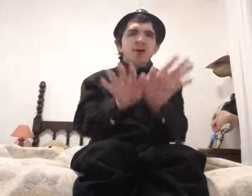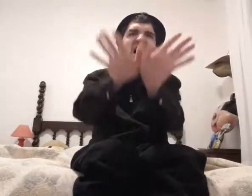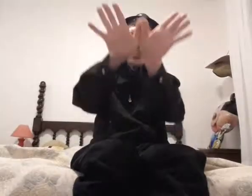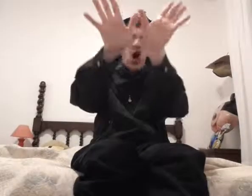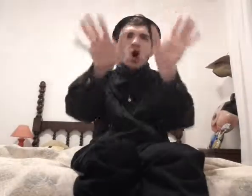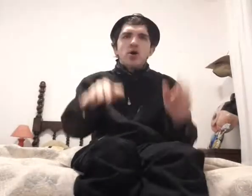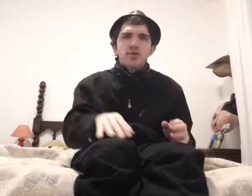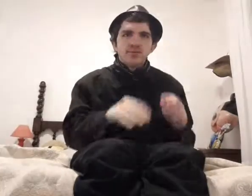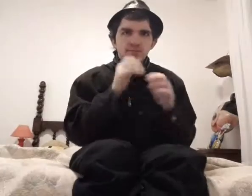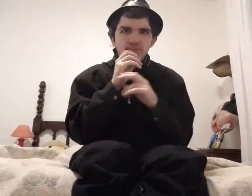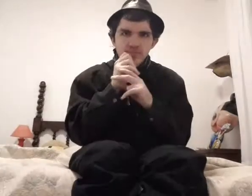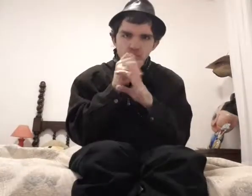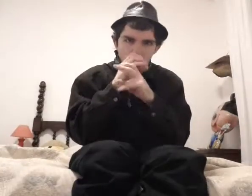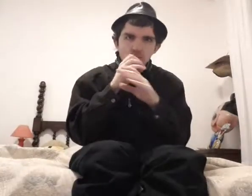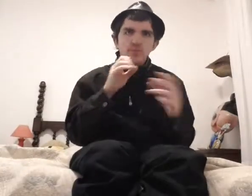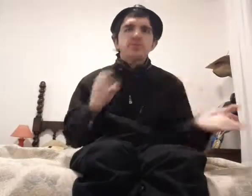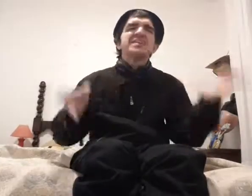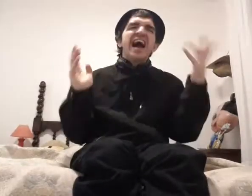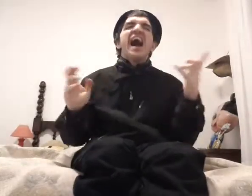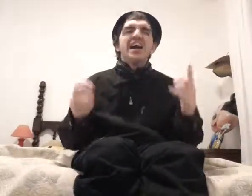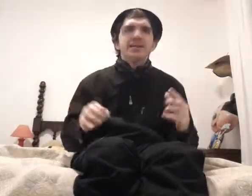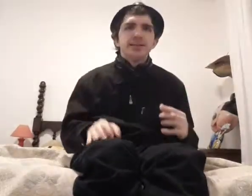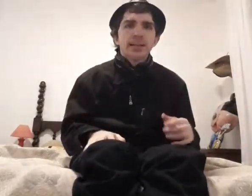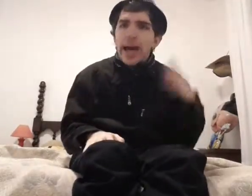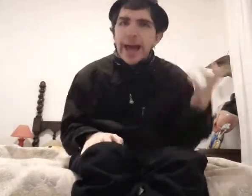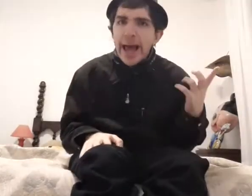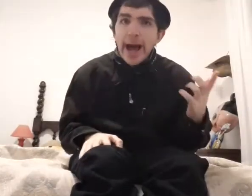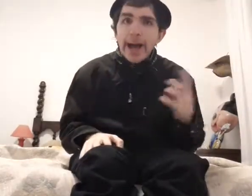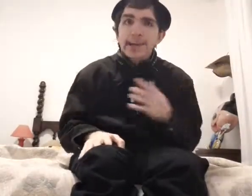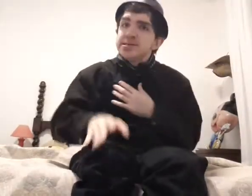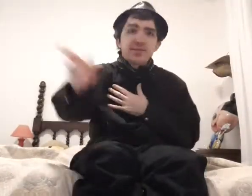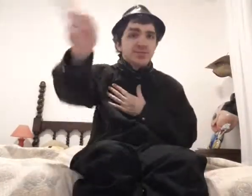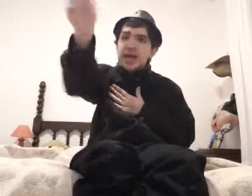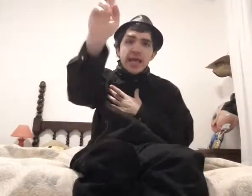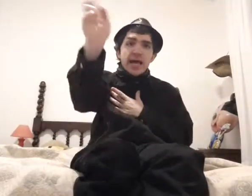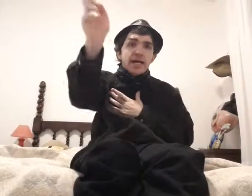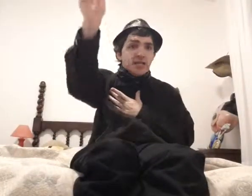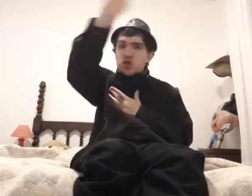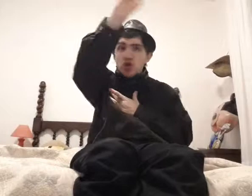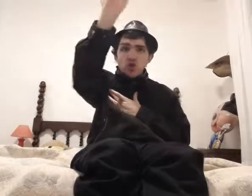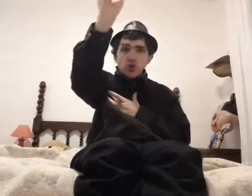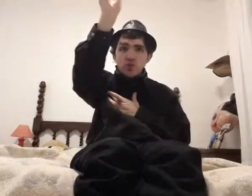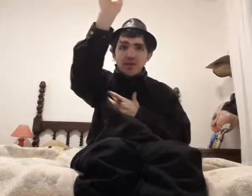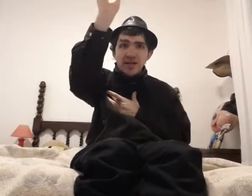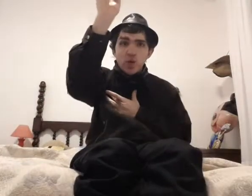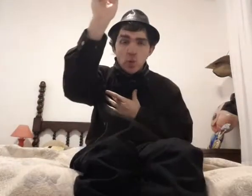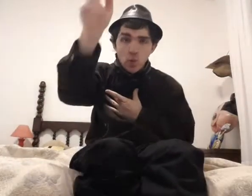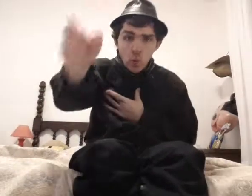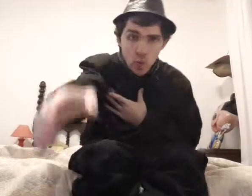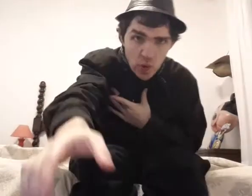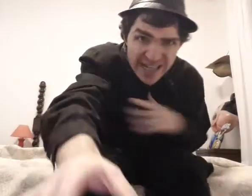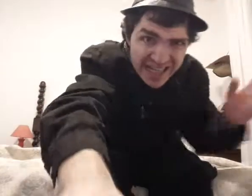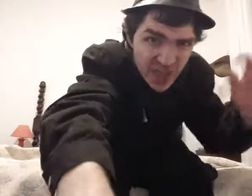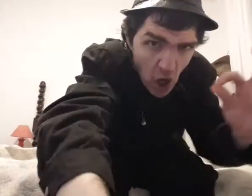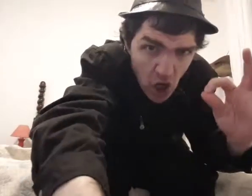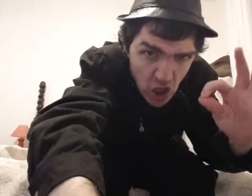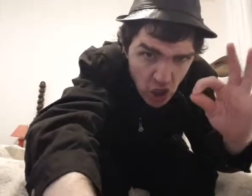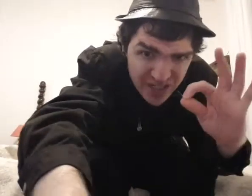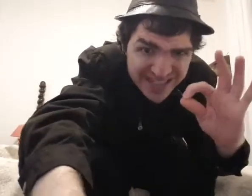'oiseau Rien, rien, rien De lui là-haut Les anges